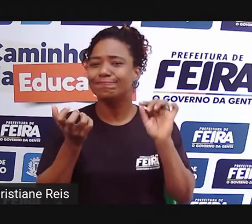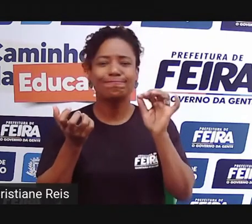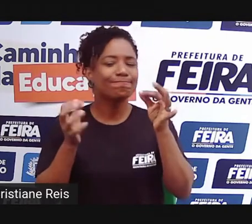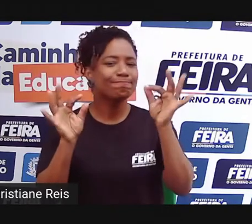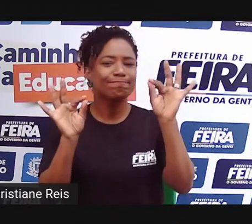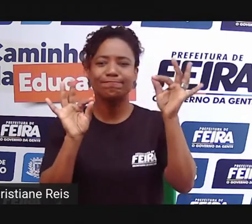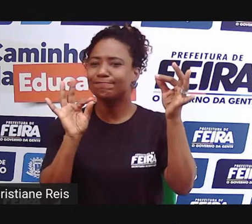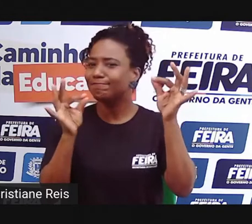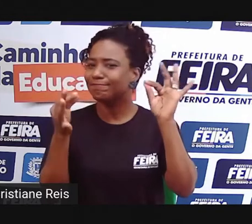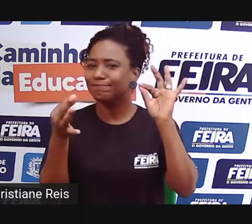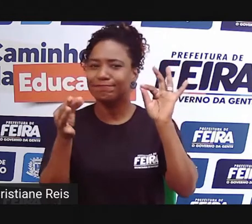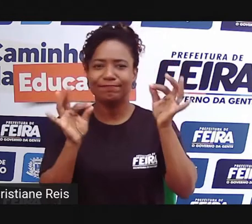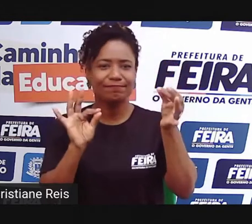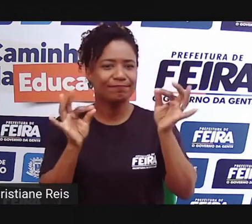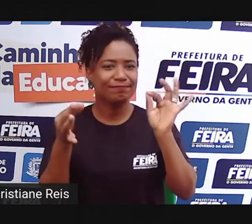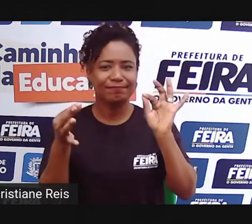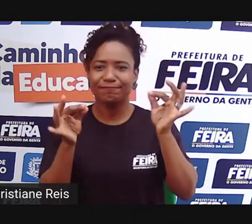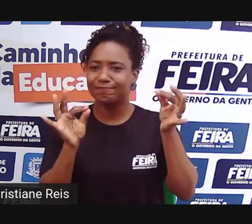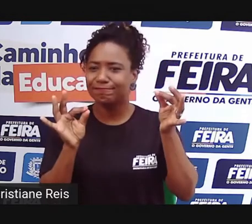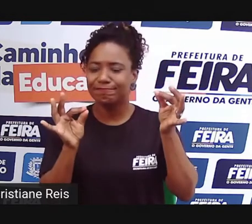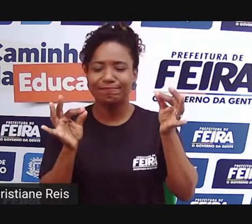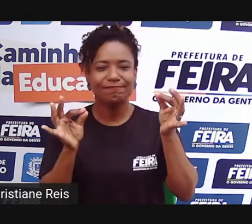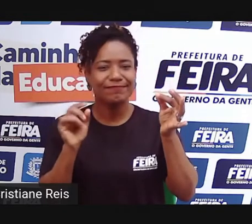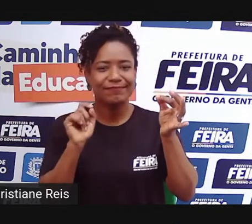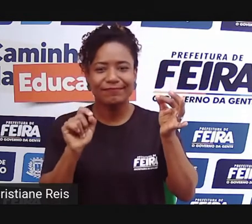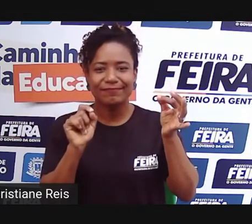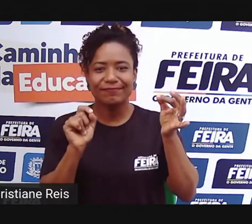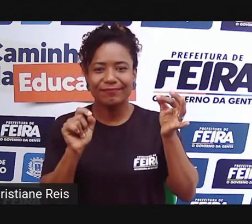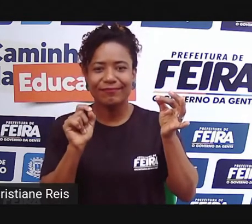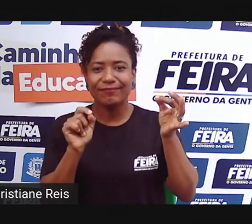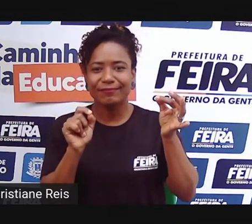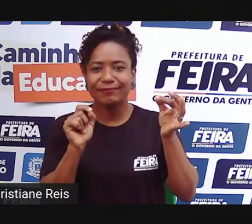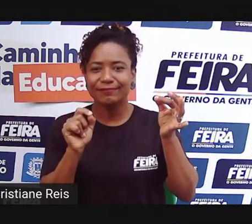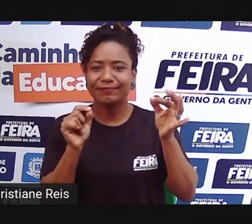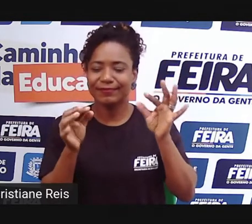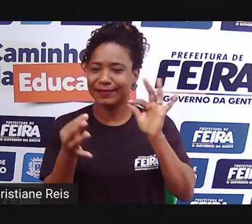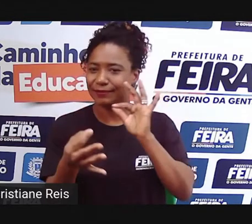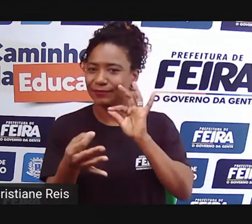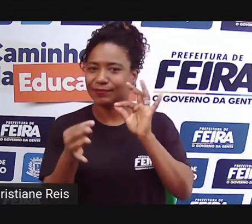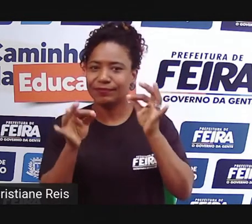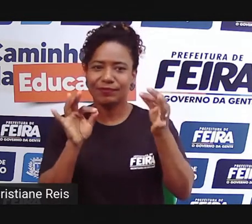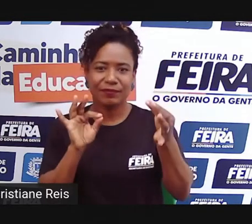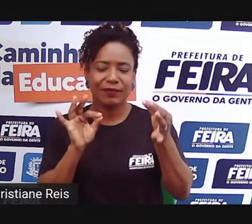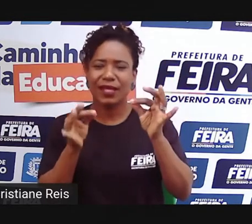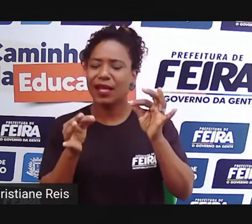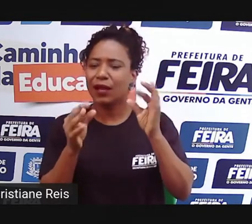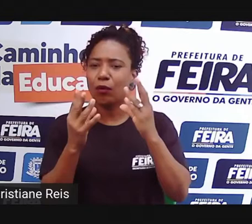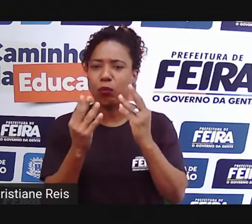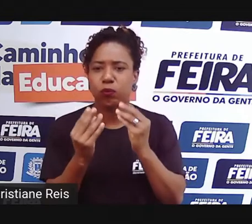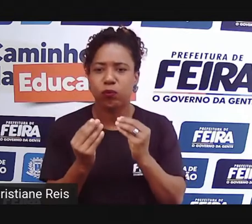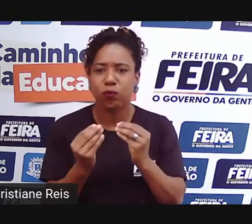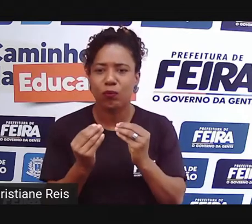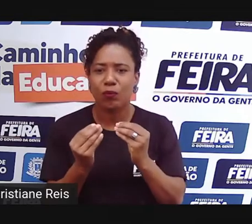faz para que esta bola, que esta bexiga fique cheia?